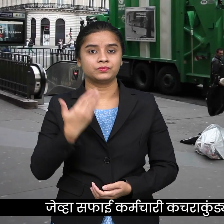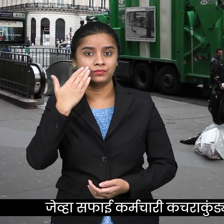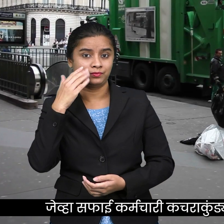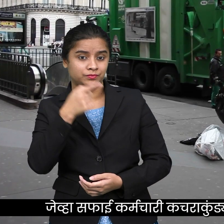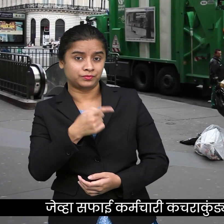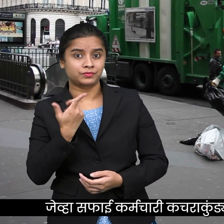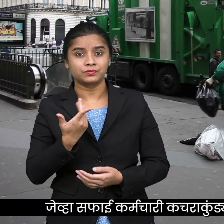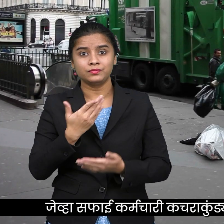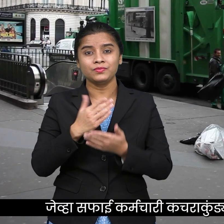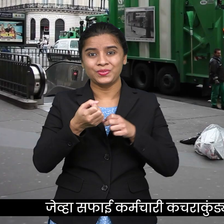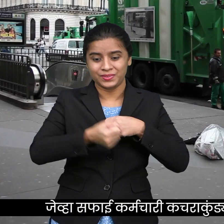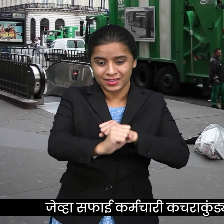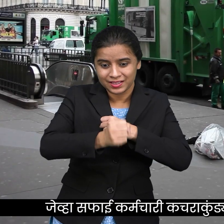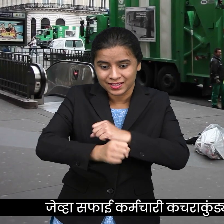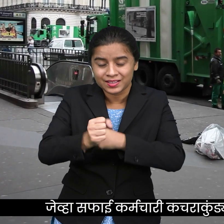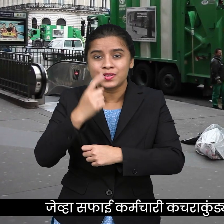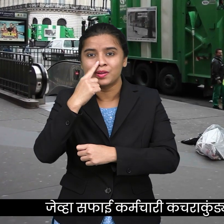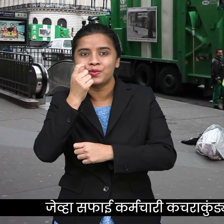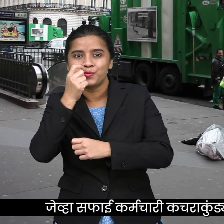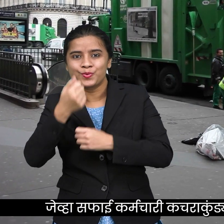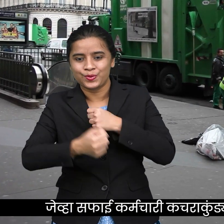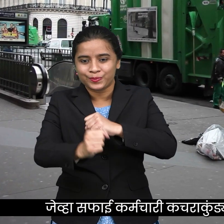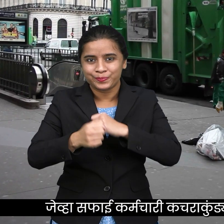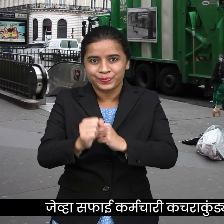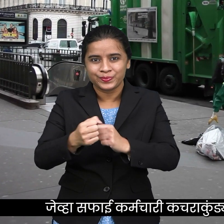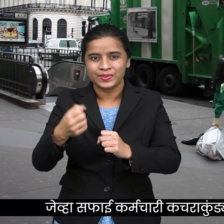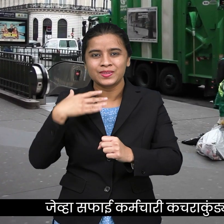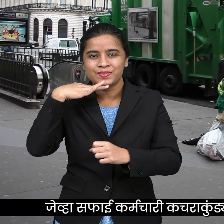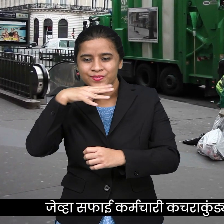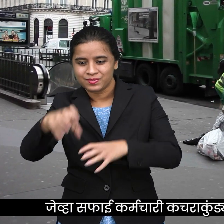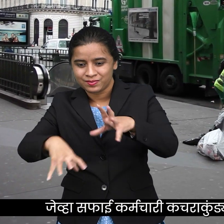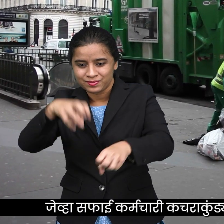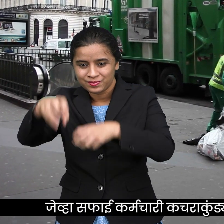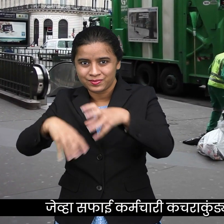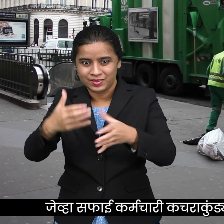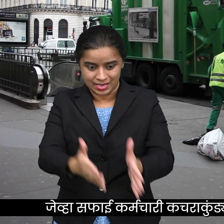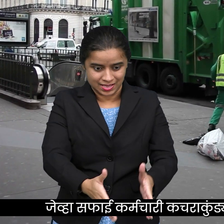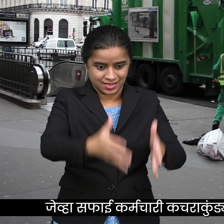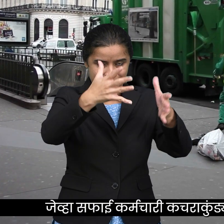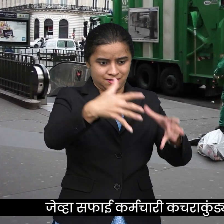जेव्हा सफाई कर्मचारी कचरा कुंड्यांमधून कचरा उचलतात तेव्हा तो कुठे जातो?